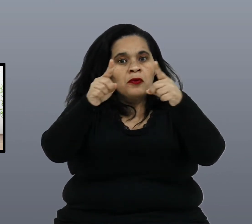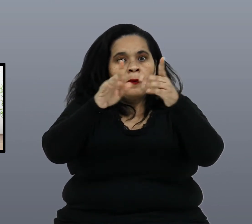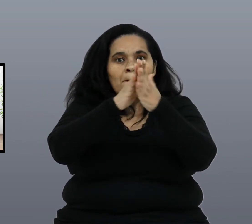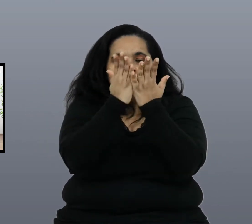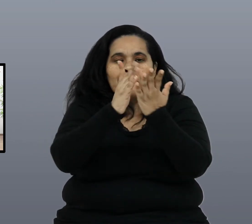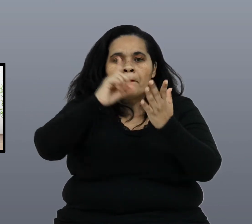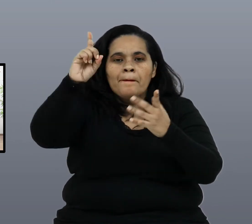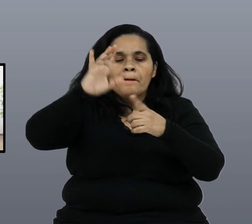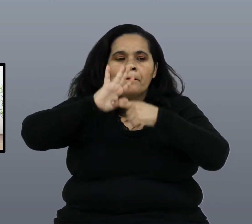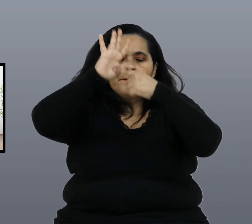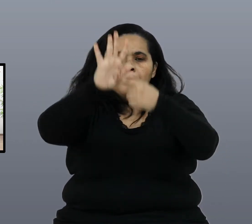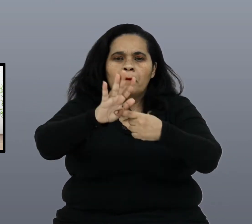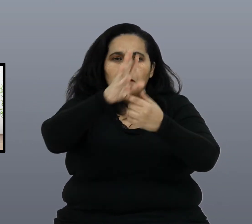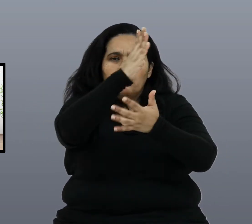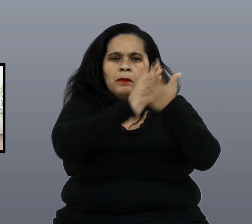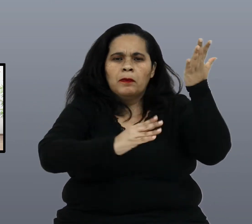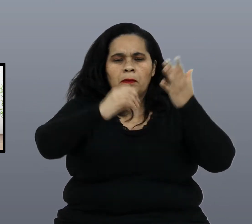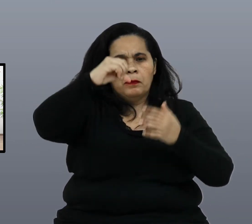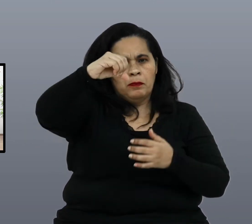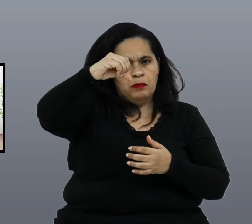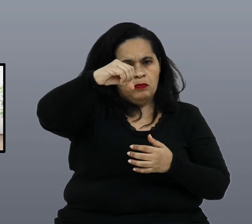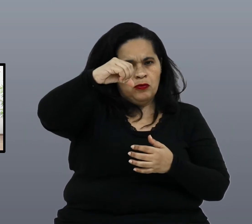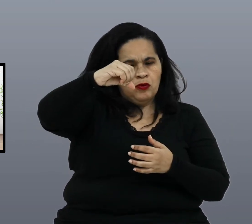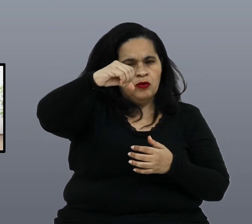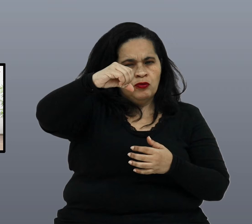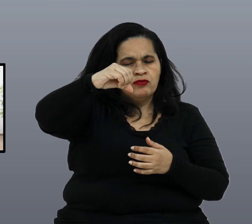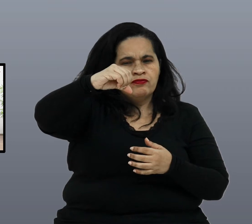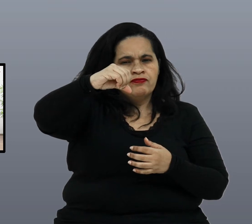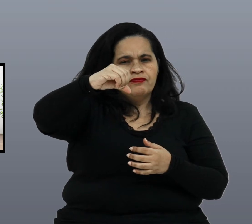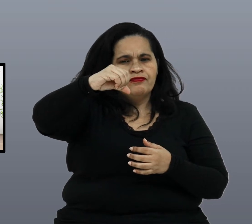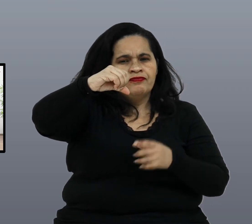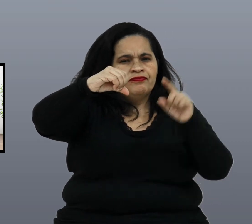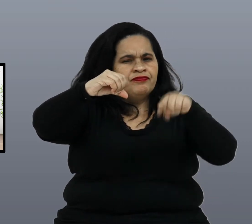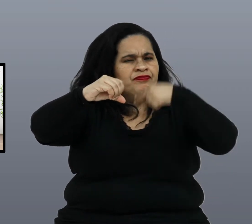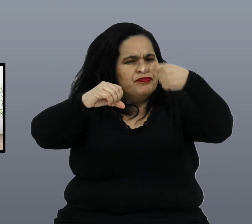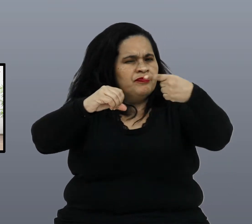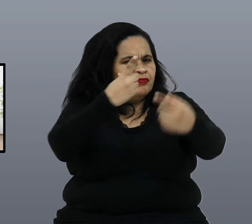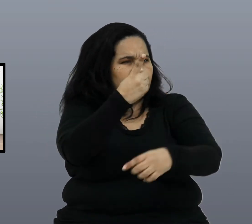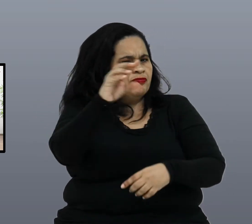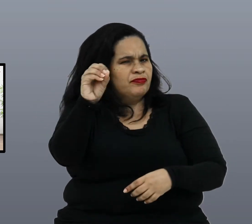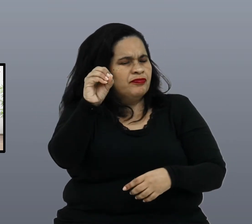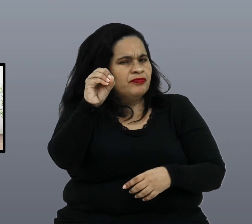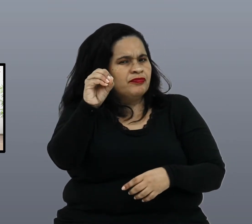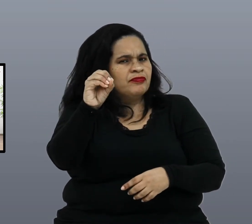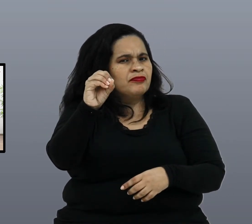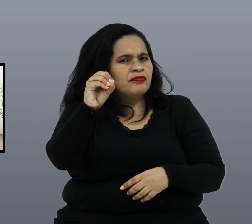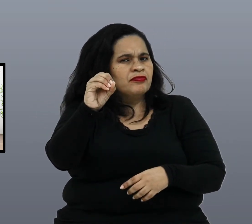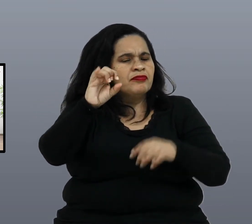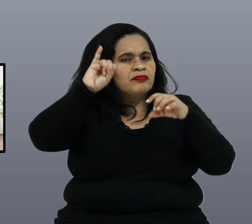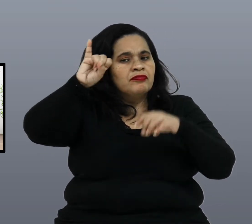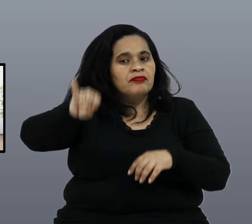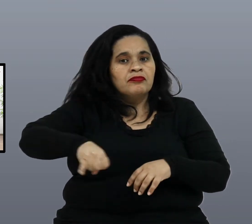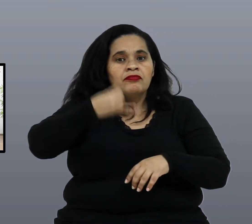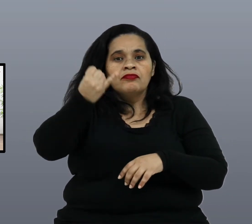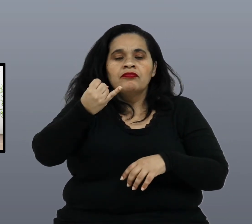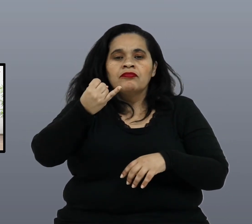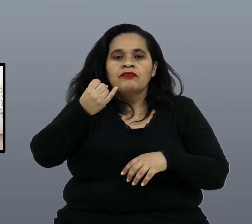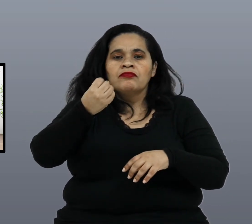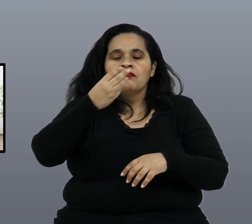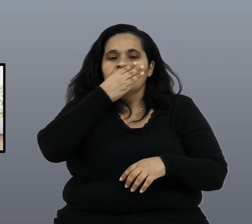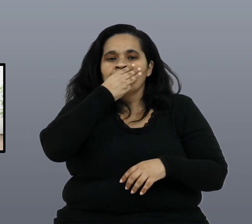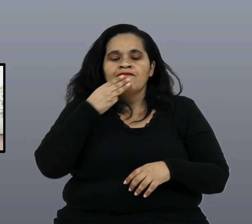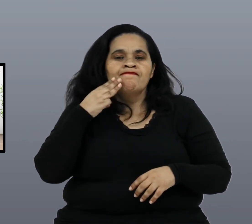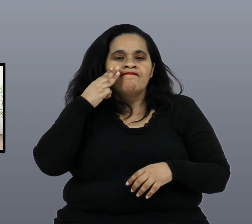ele, lá no capítulo 9, depois capítulo 10, jejuando e orando para que Deus